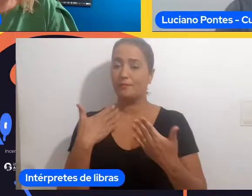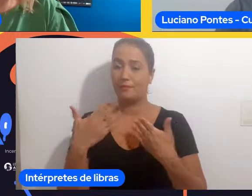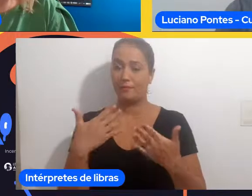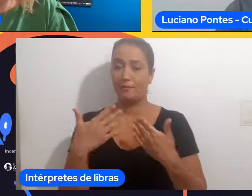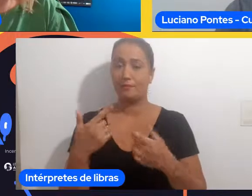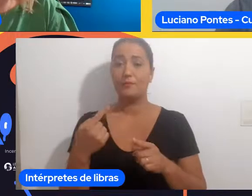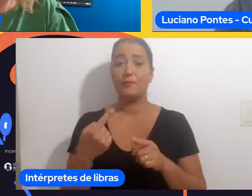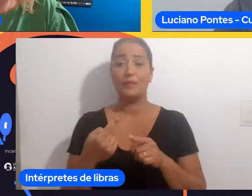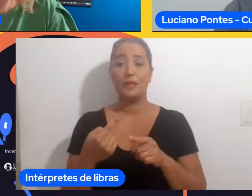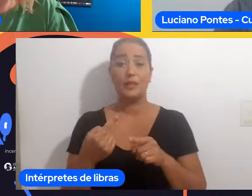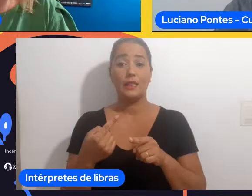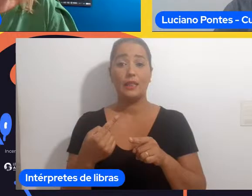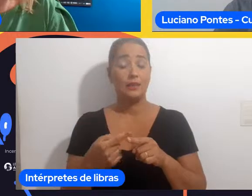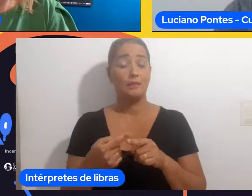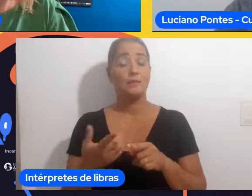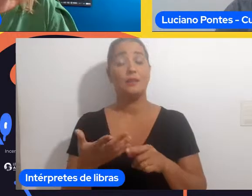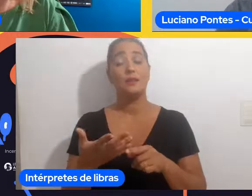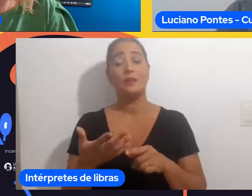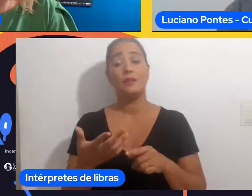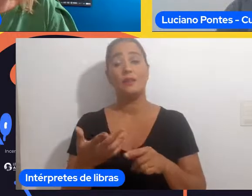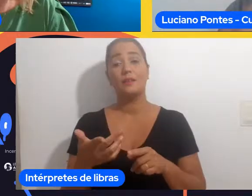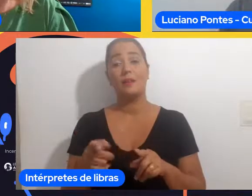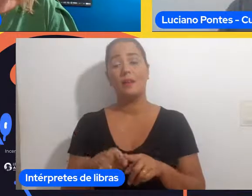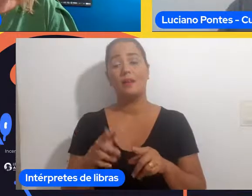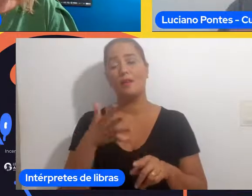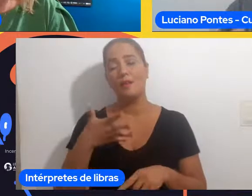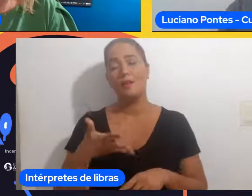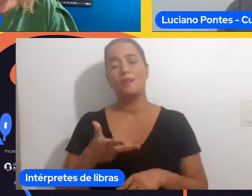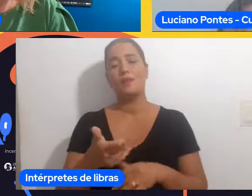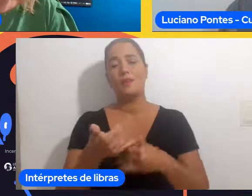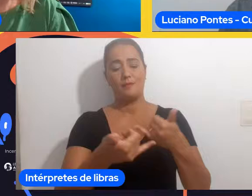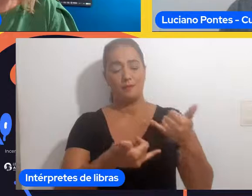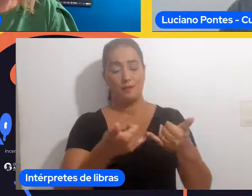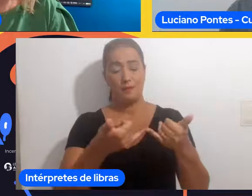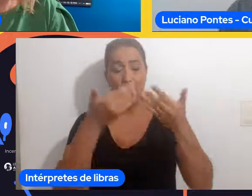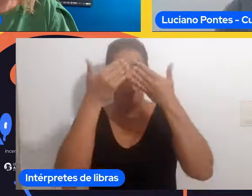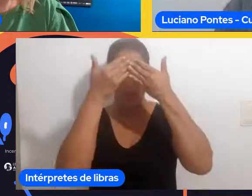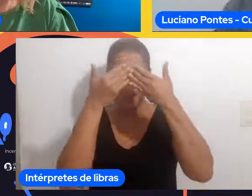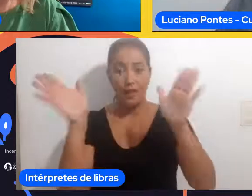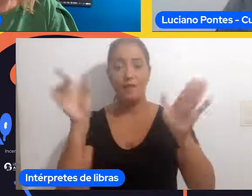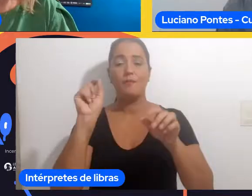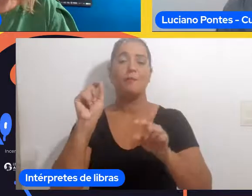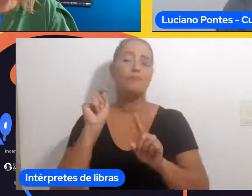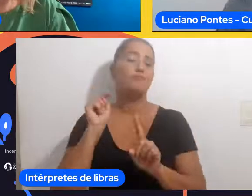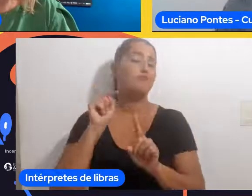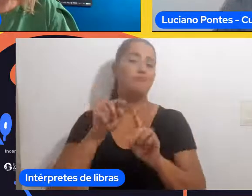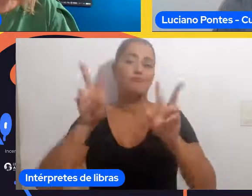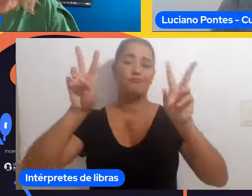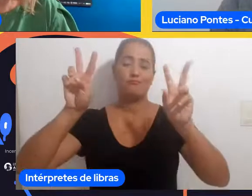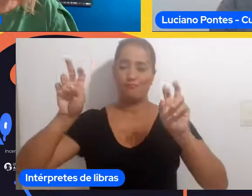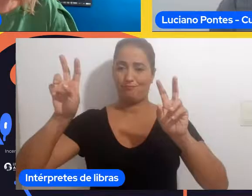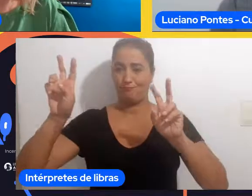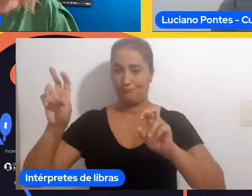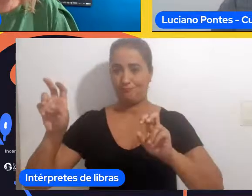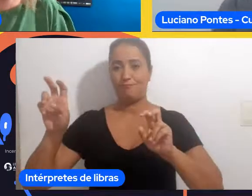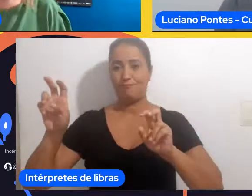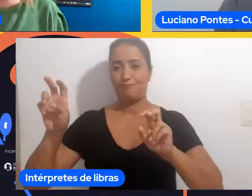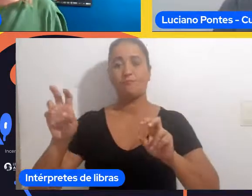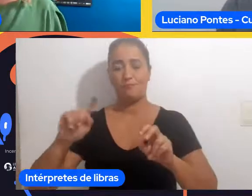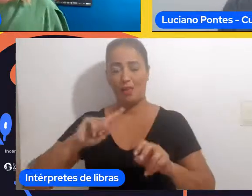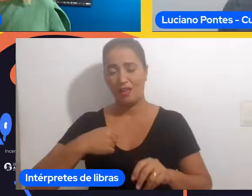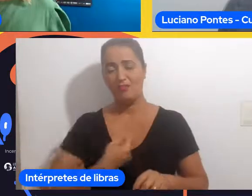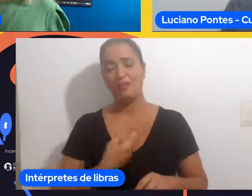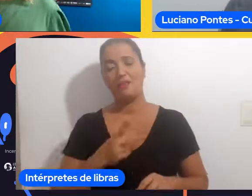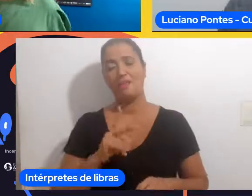muito gigante, né, porque o brincar, ele amplia, cada vez que a gente vai tocando nesses assuntos aqui, é, a gente vai